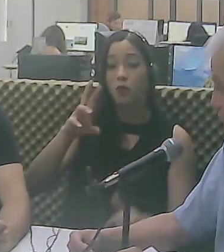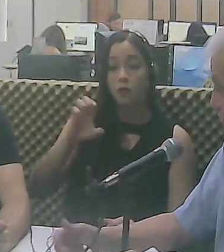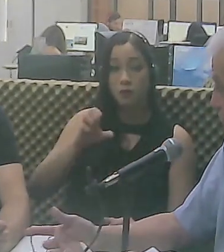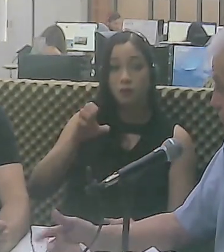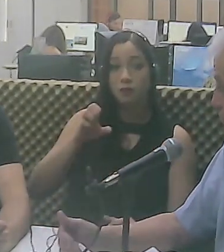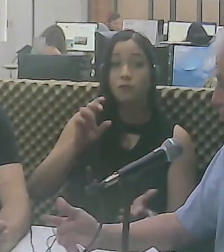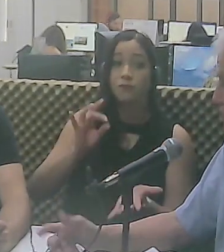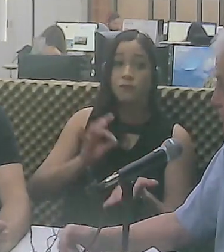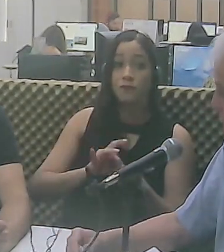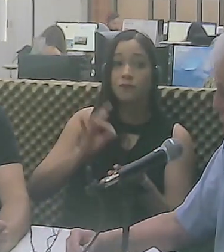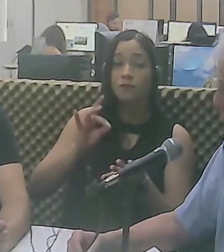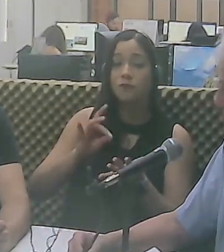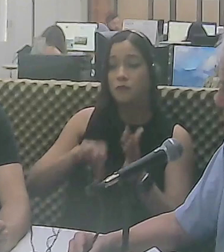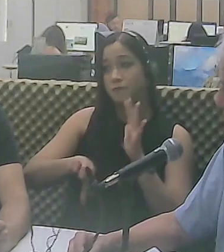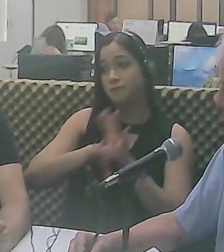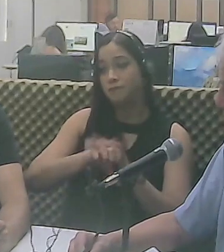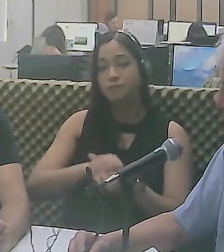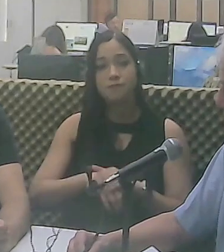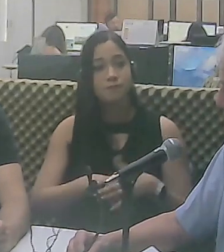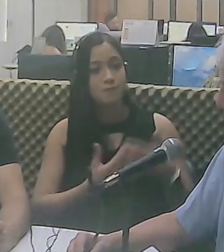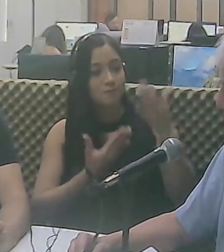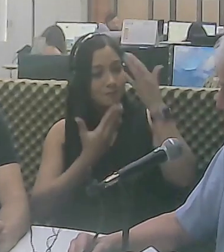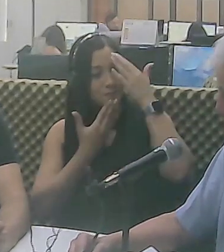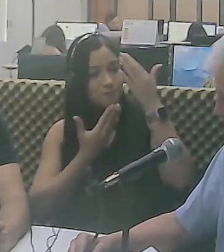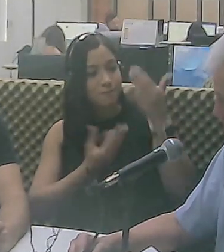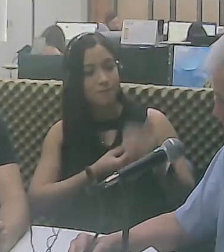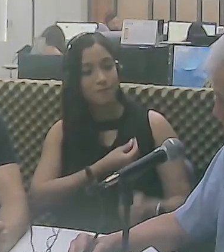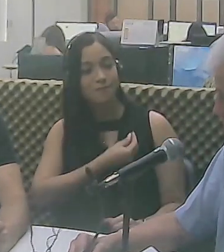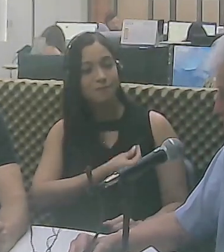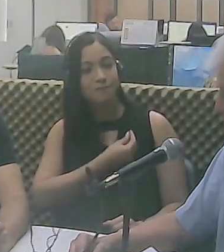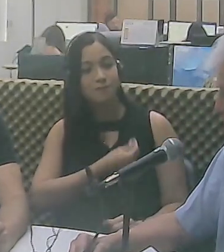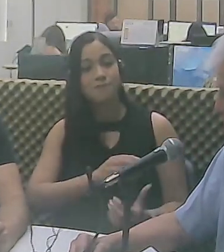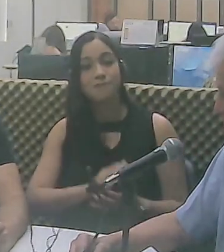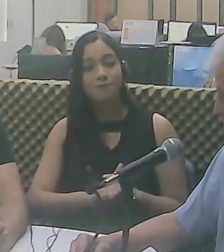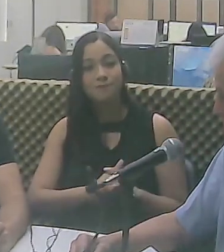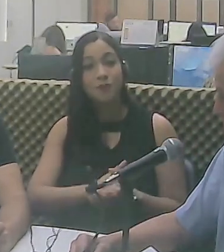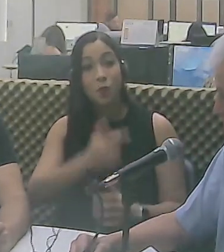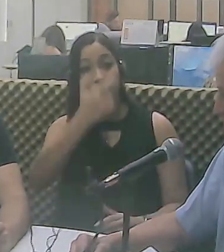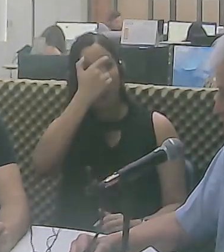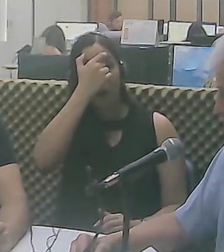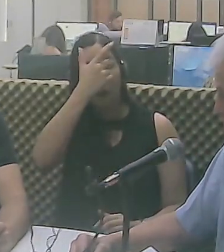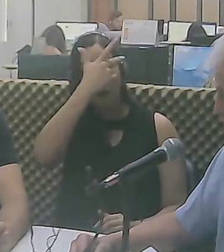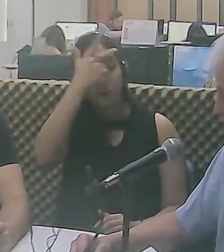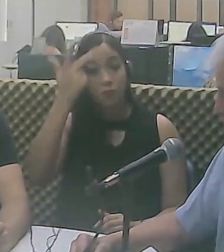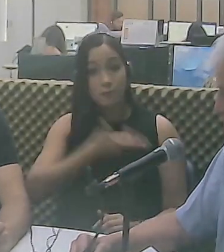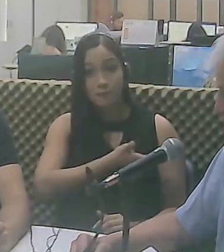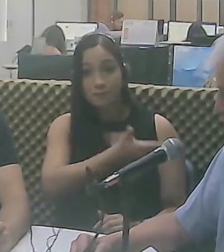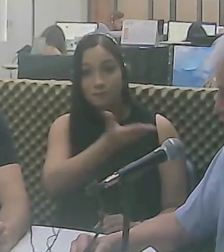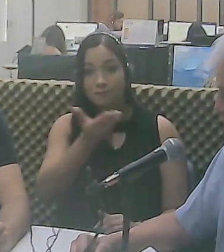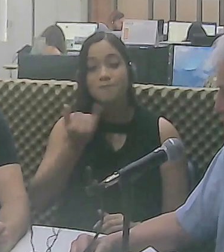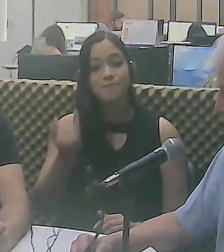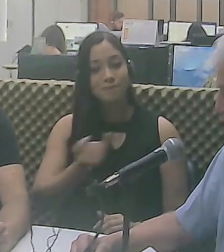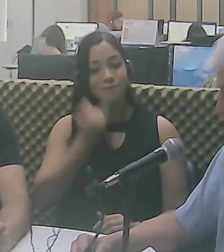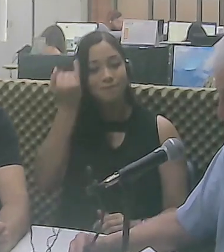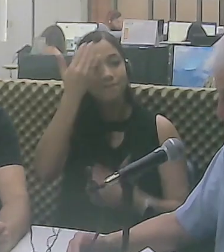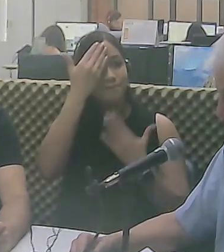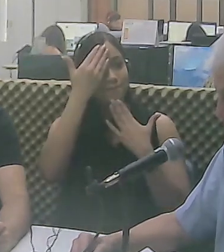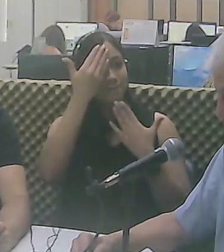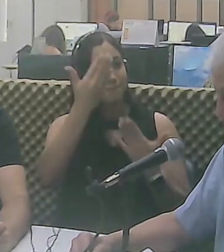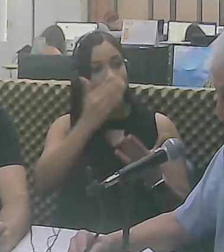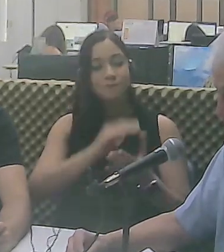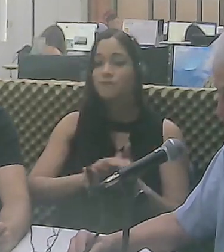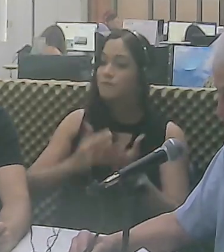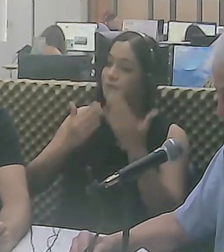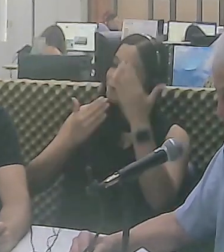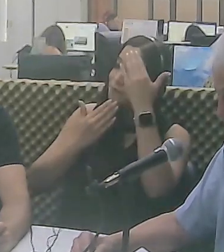se torna um atelista secretária muito obrigado pela sua participação e conscientização a população isso é muito importante Quero